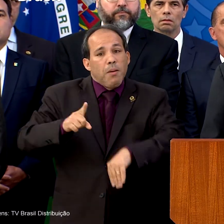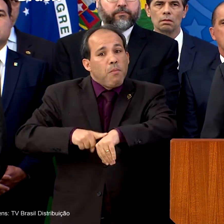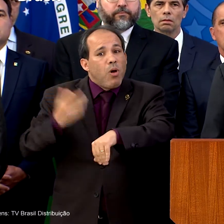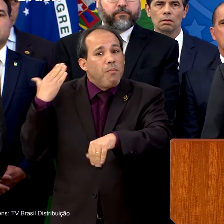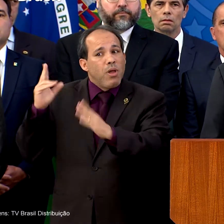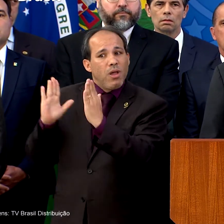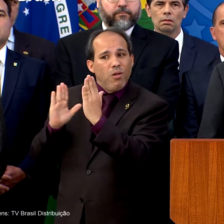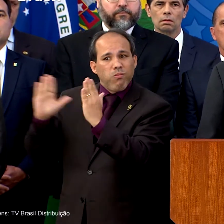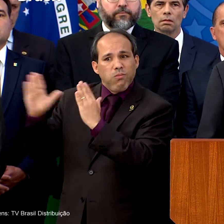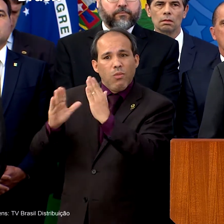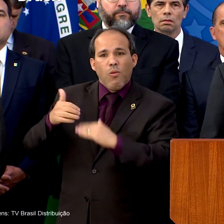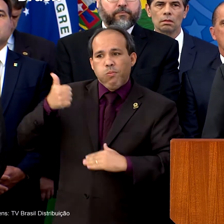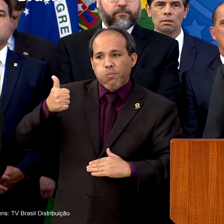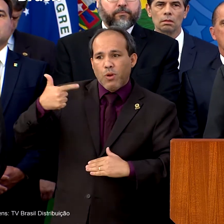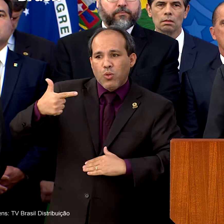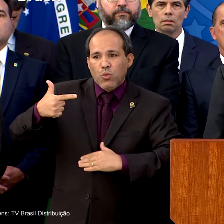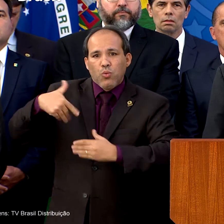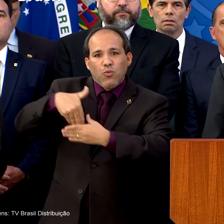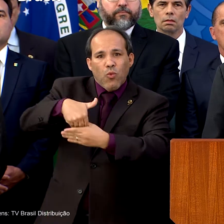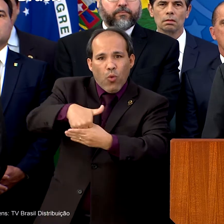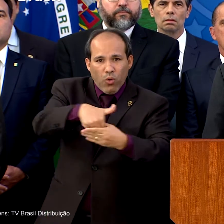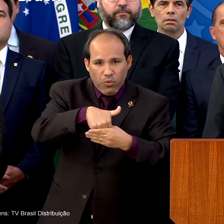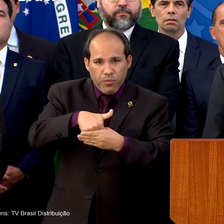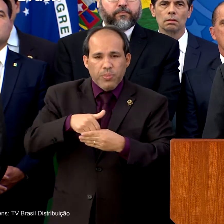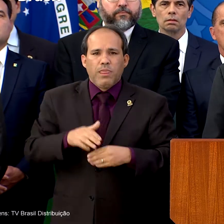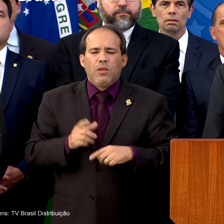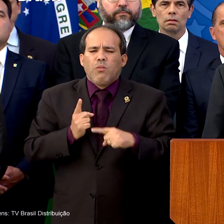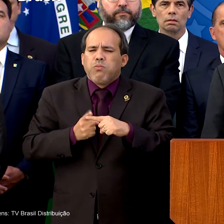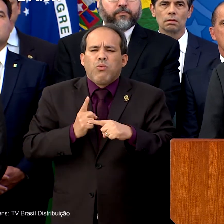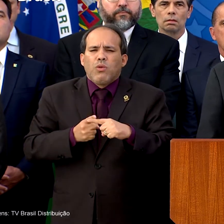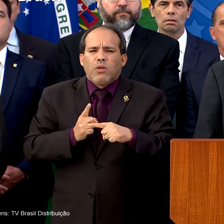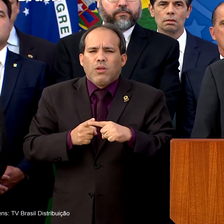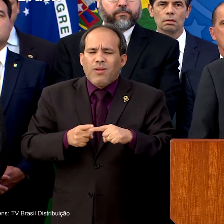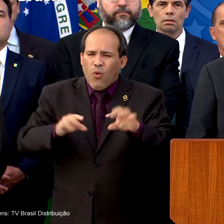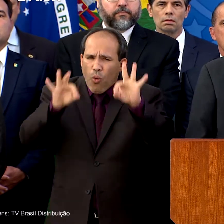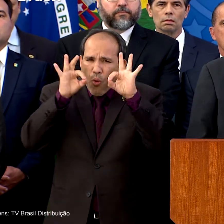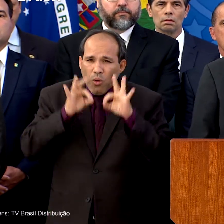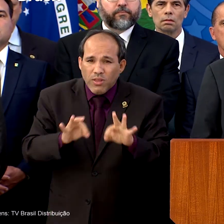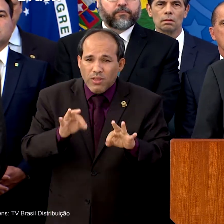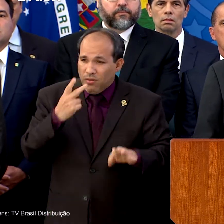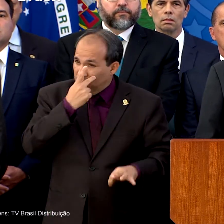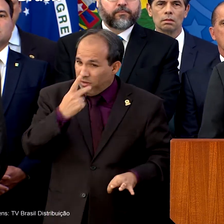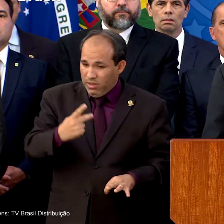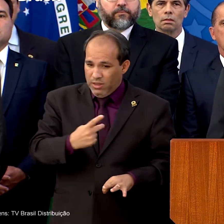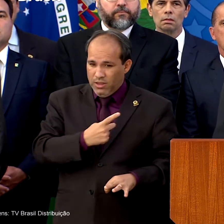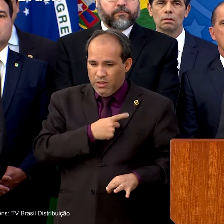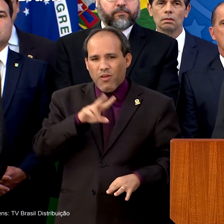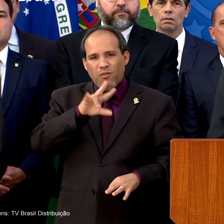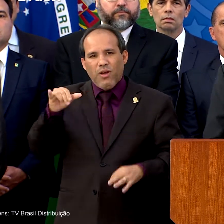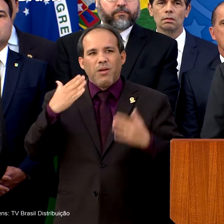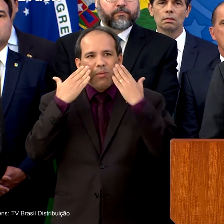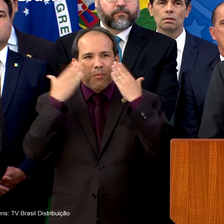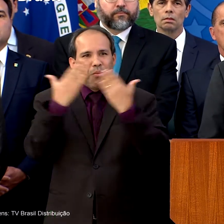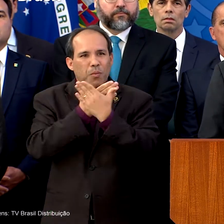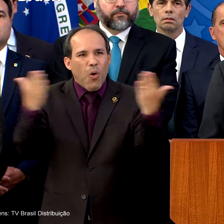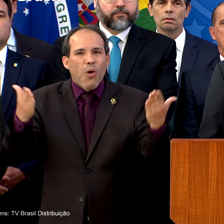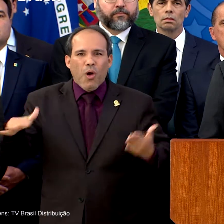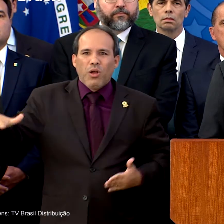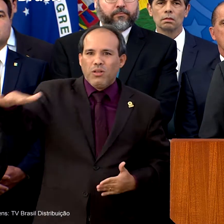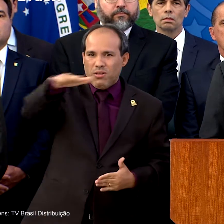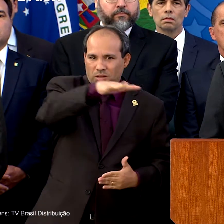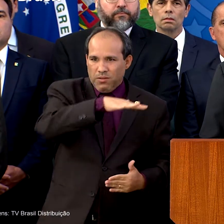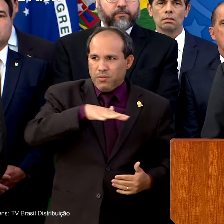momento entre o primeiro e segundo turno o que com toda a certeza essa visita se tornaria pública